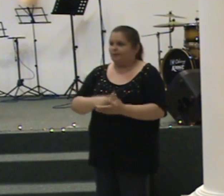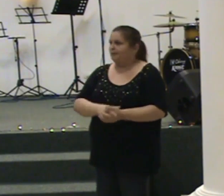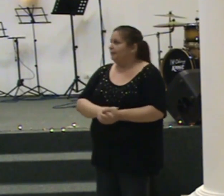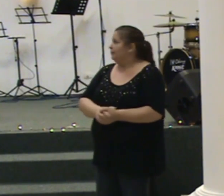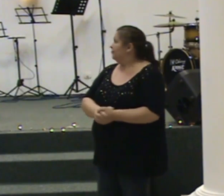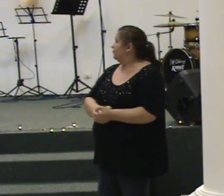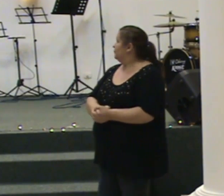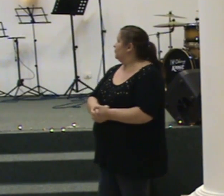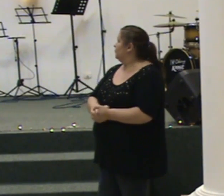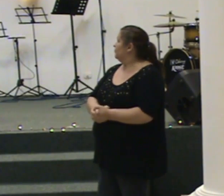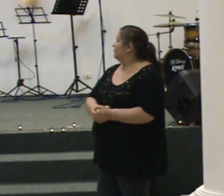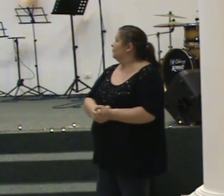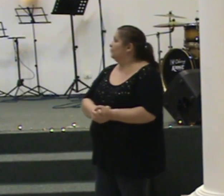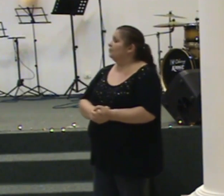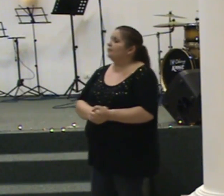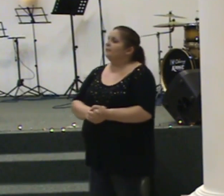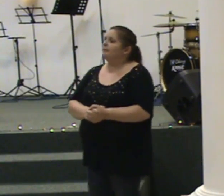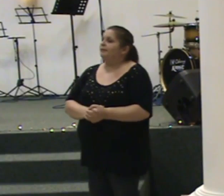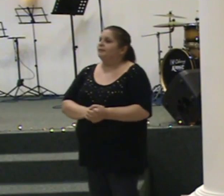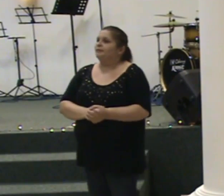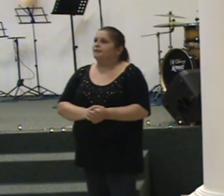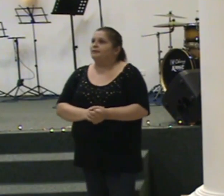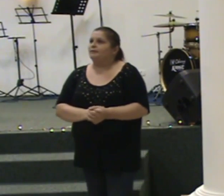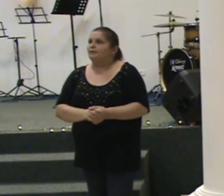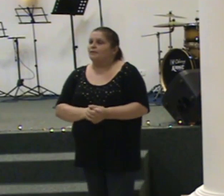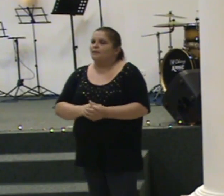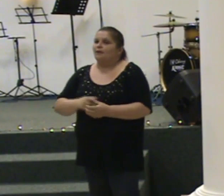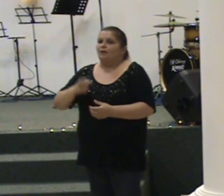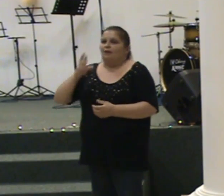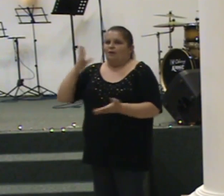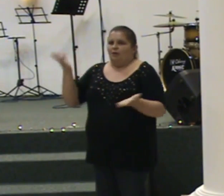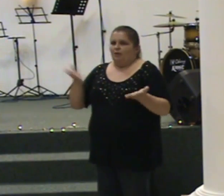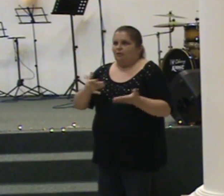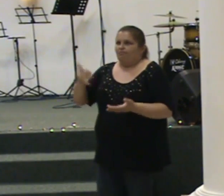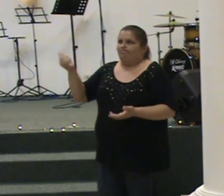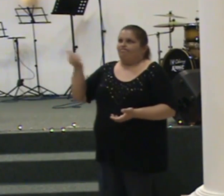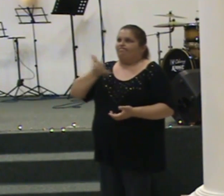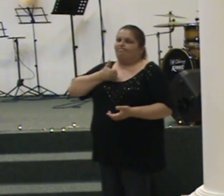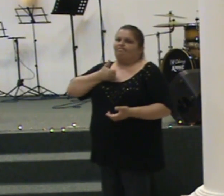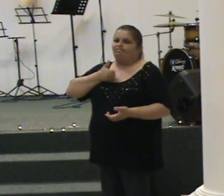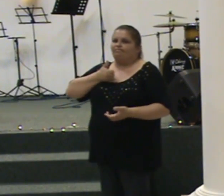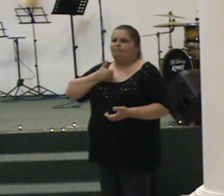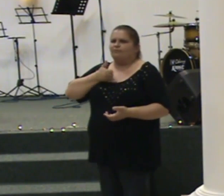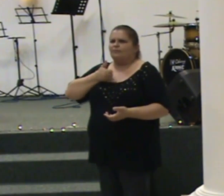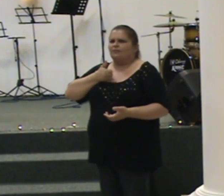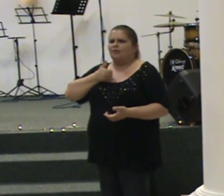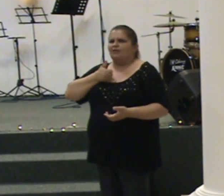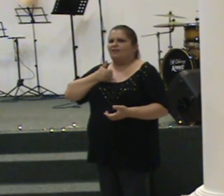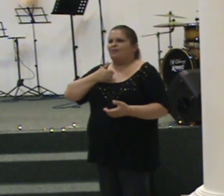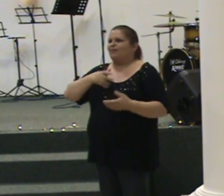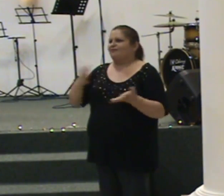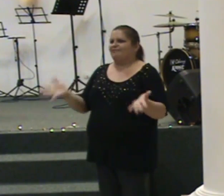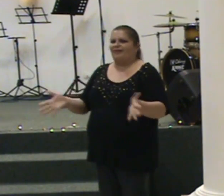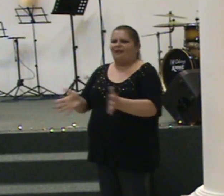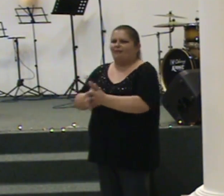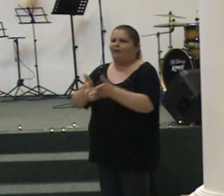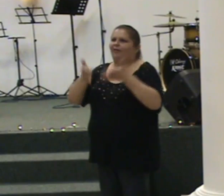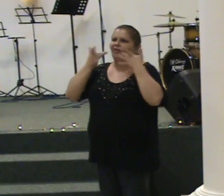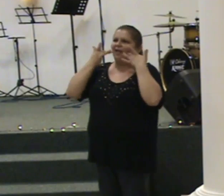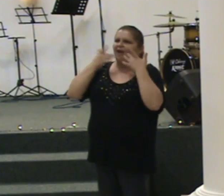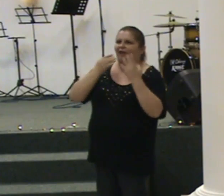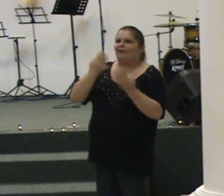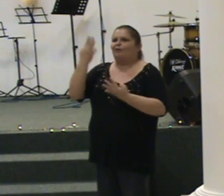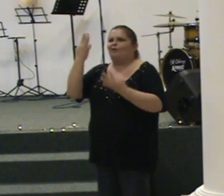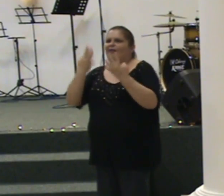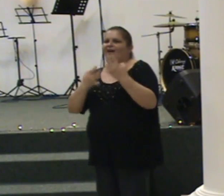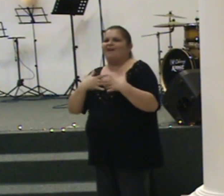O que o Senhor me colocou no coração, da mensagem para hoje, depois de toda essa homenagem linda, maravilhosa,